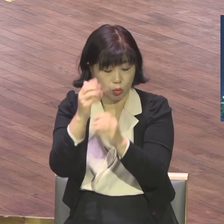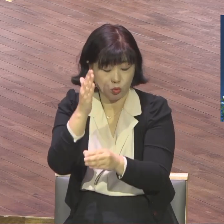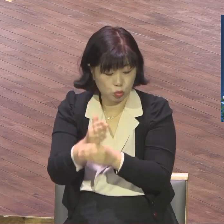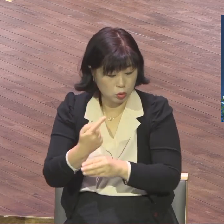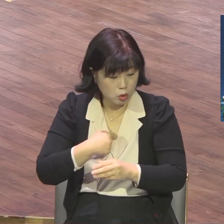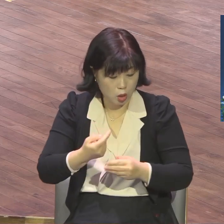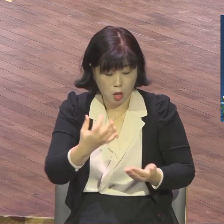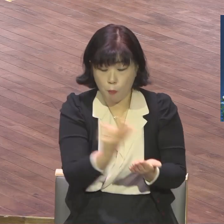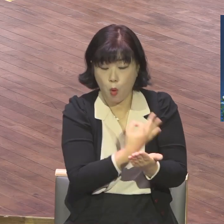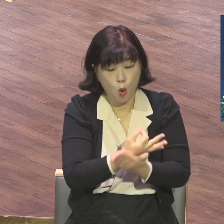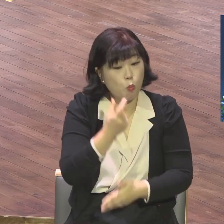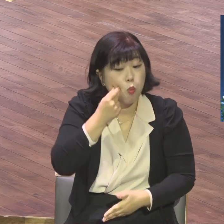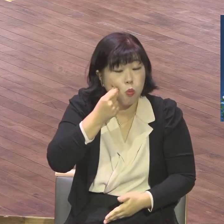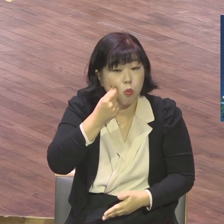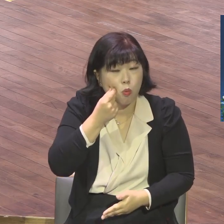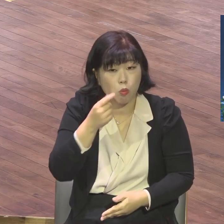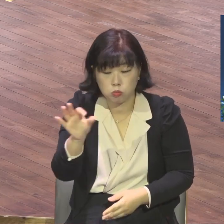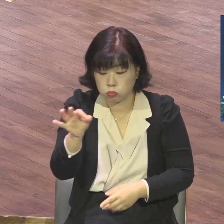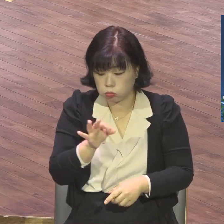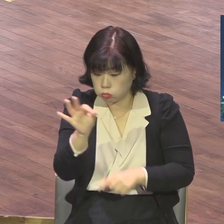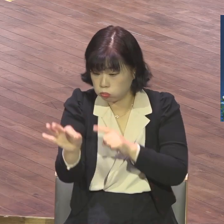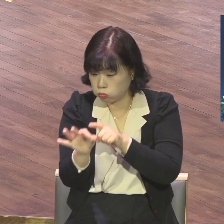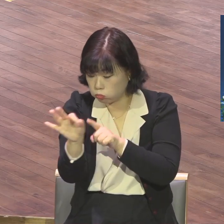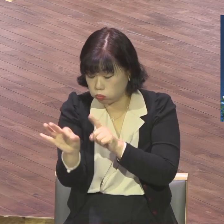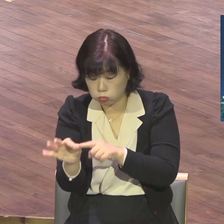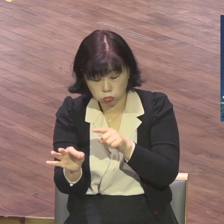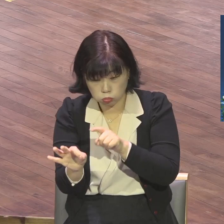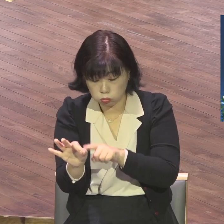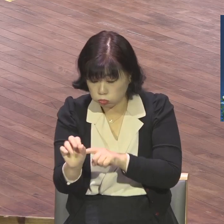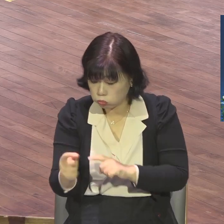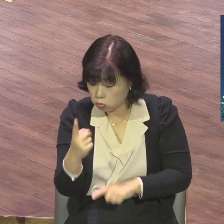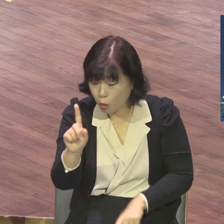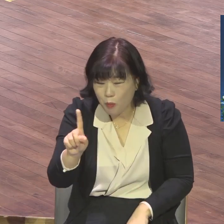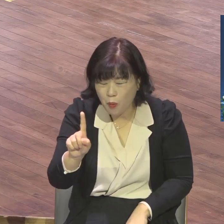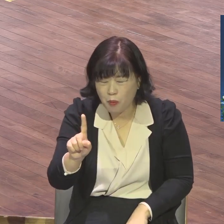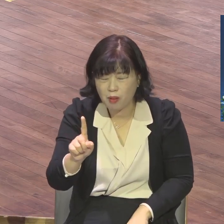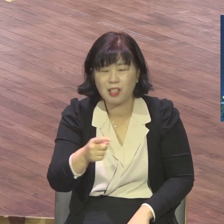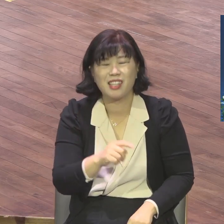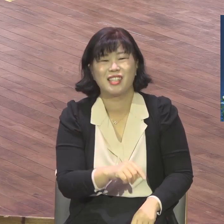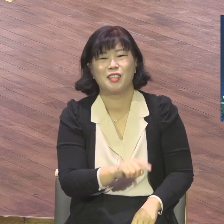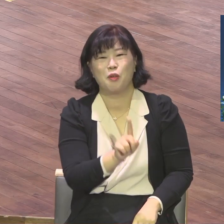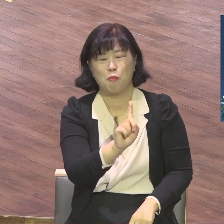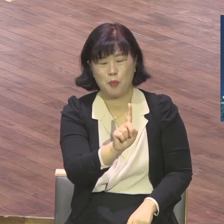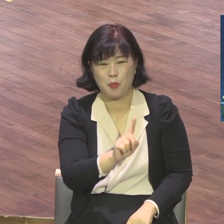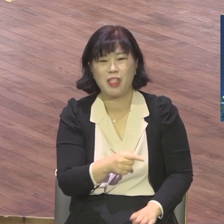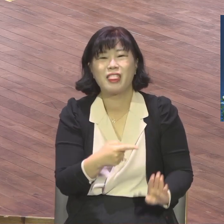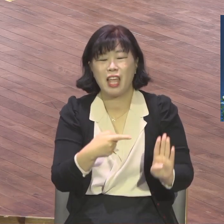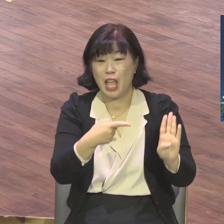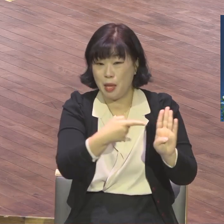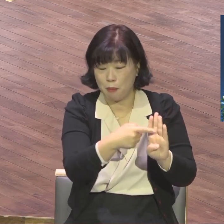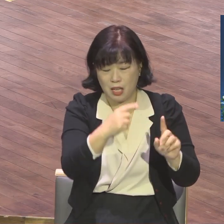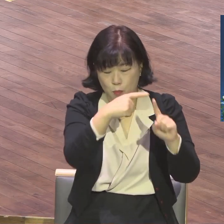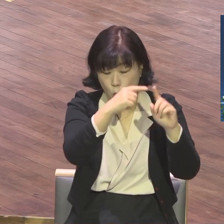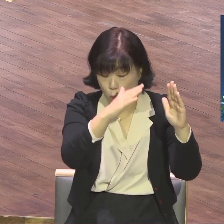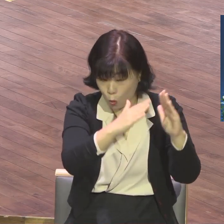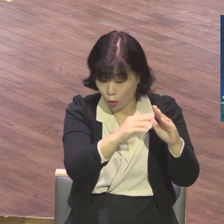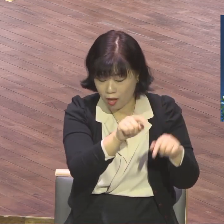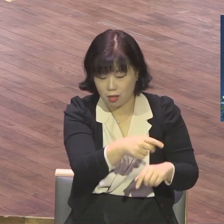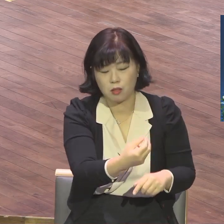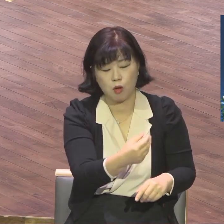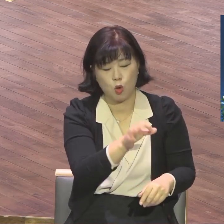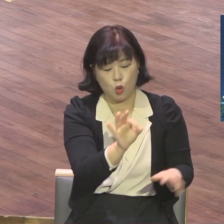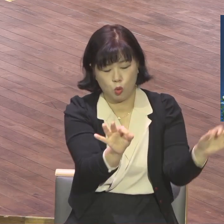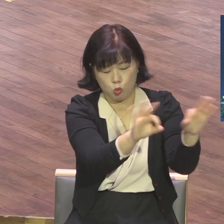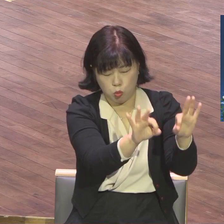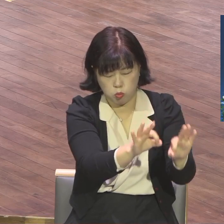빌립보 교회. 빌립보 교회와 각 교회들이 계속 바울 감옥에 갇혀있는데도 헌금을 계속한